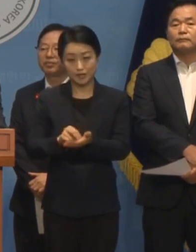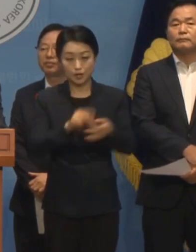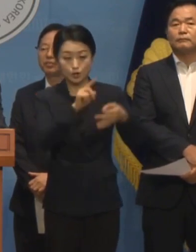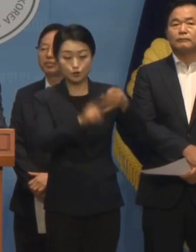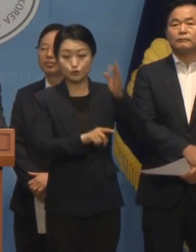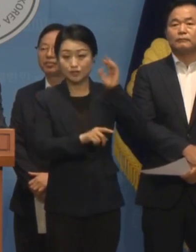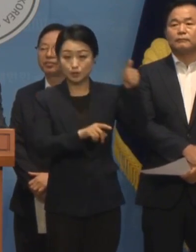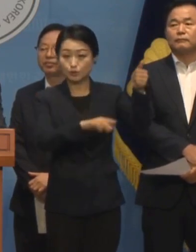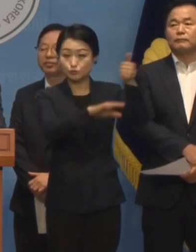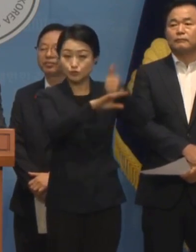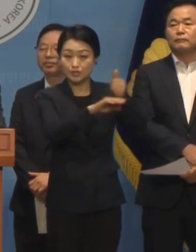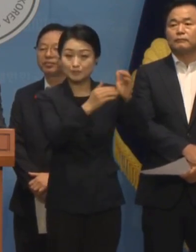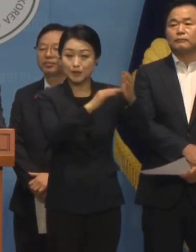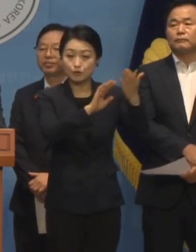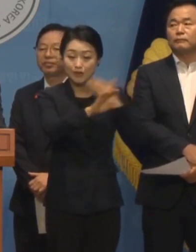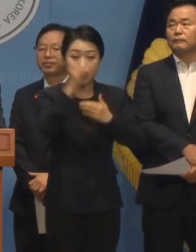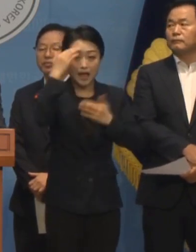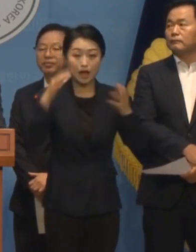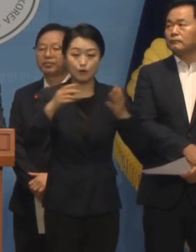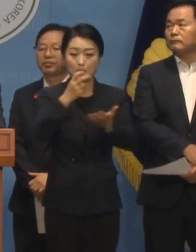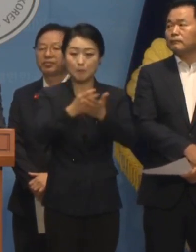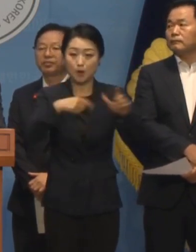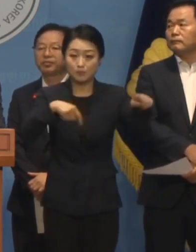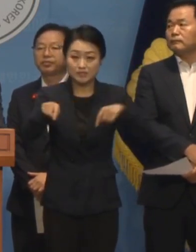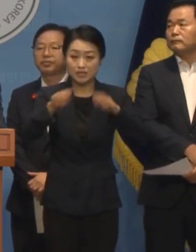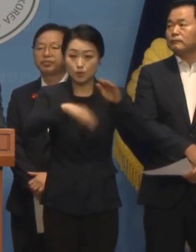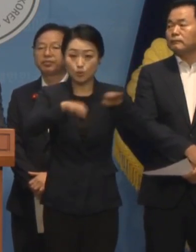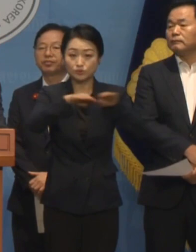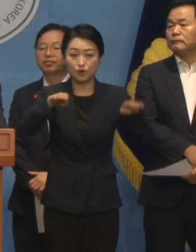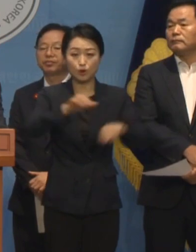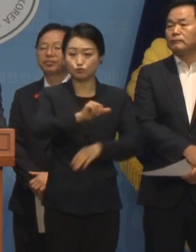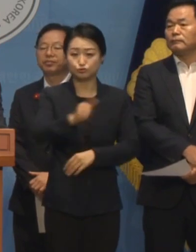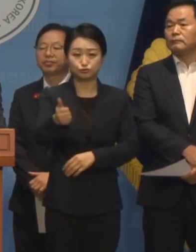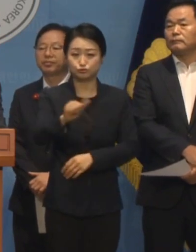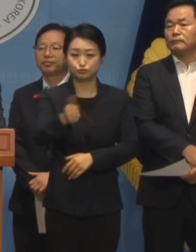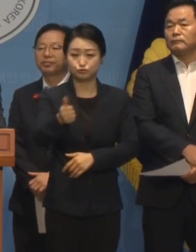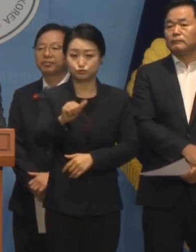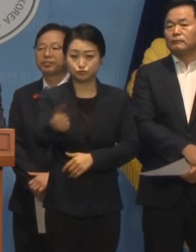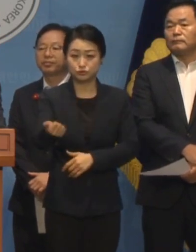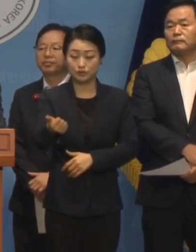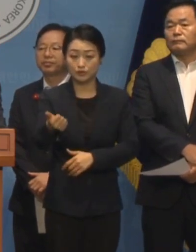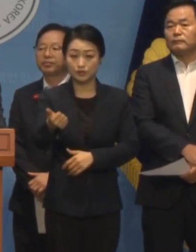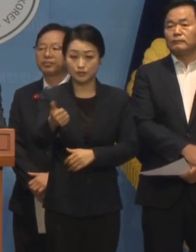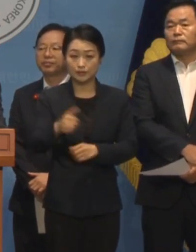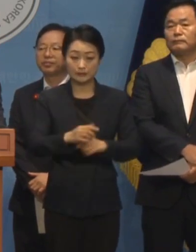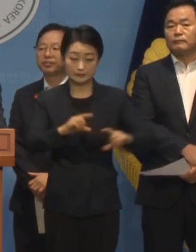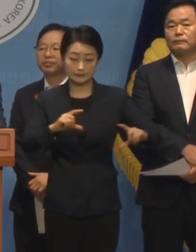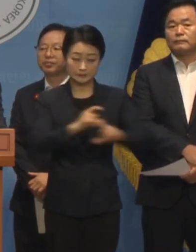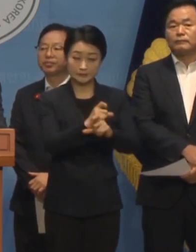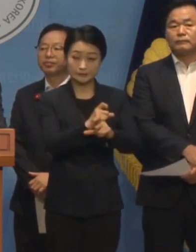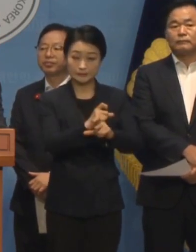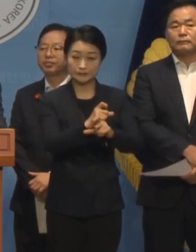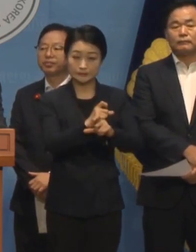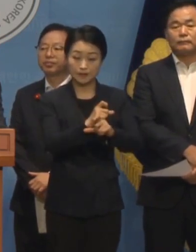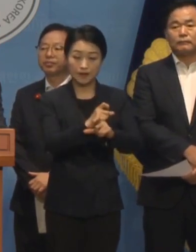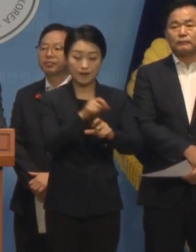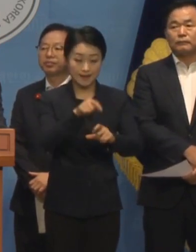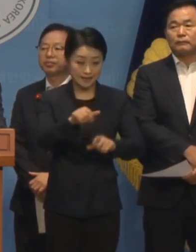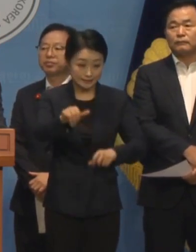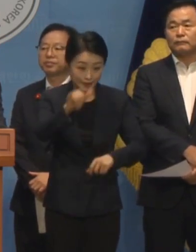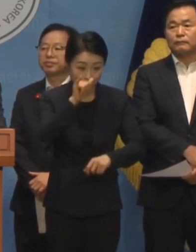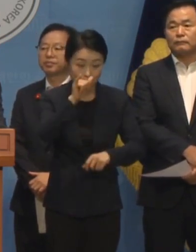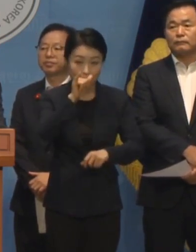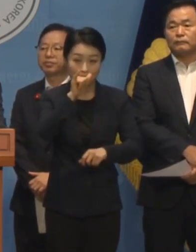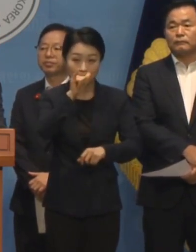대통령이 되면서 대한민국 법치와 공정은 죽어버렸습니다. 정적과 야당에는 조폭 보수처럼 행동대장